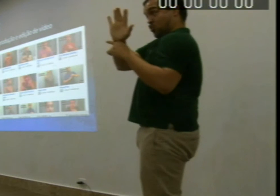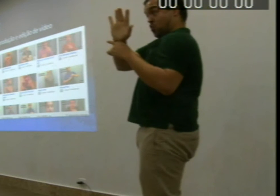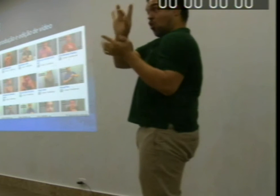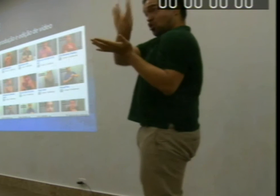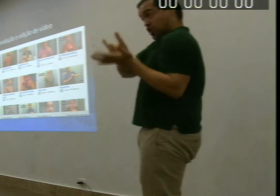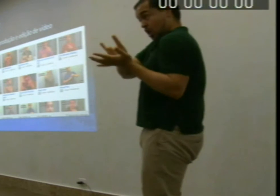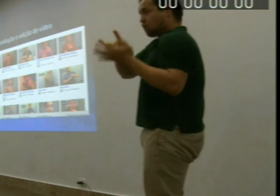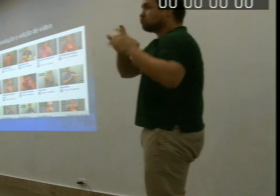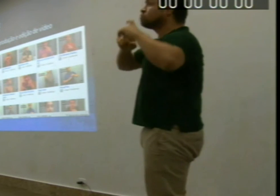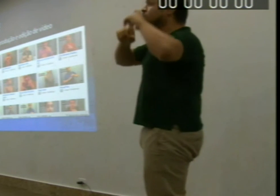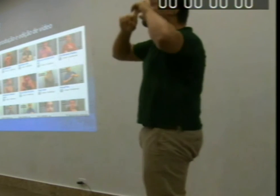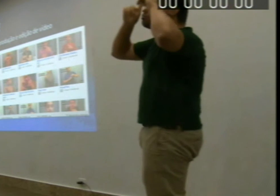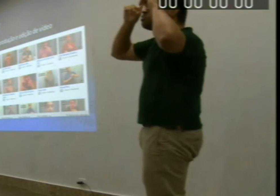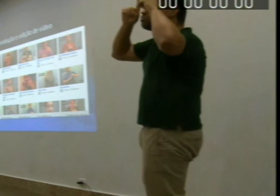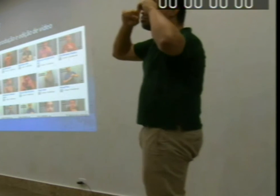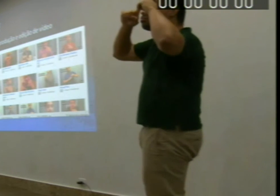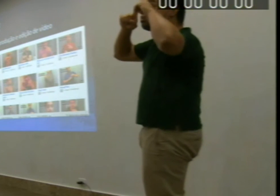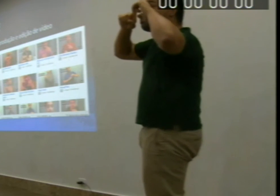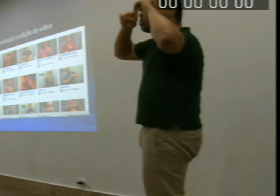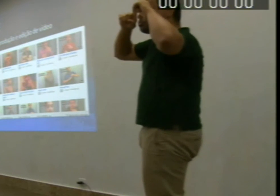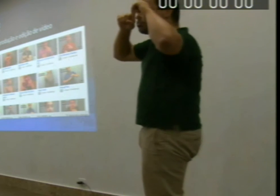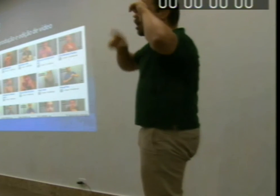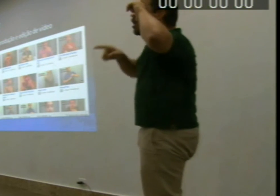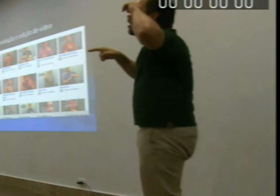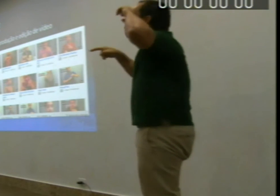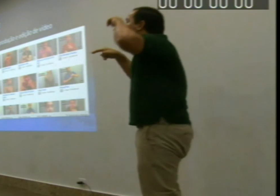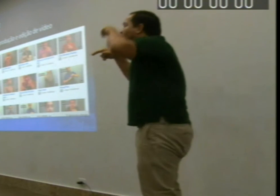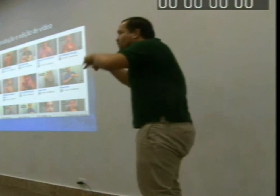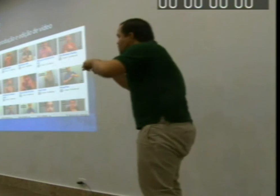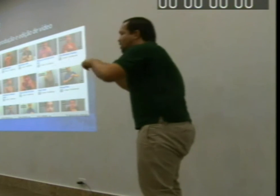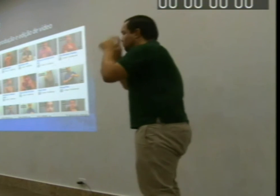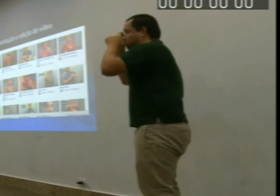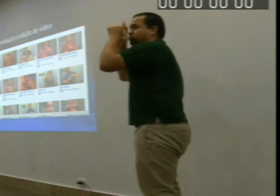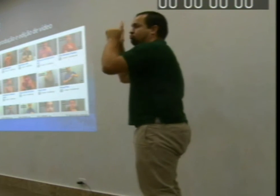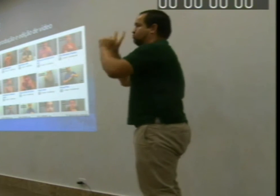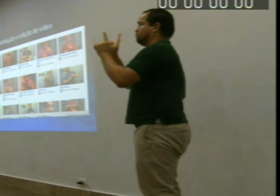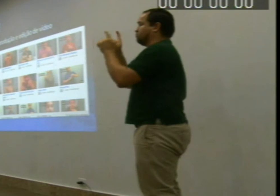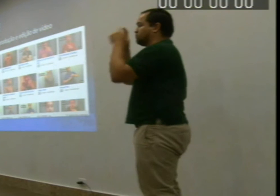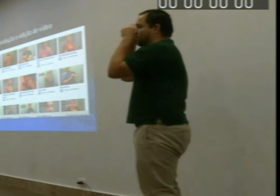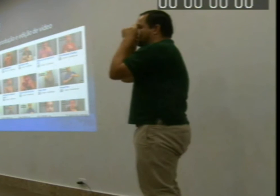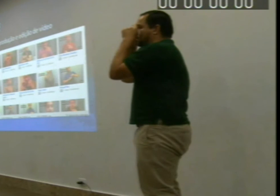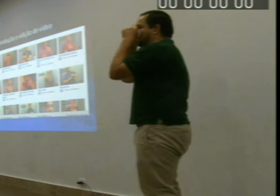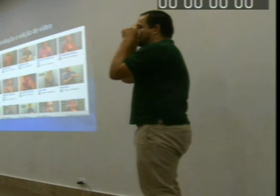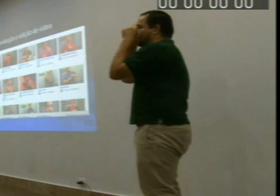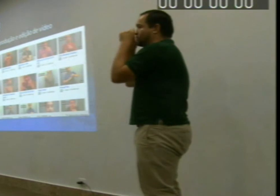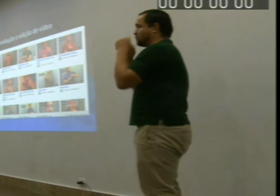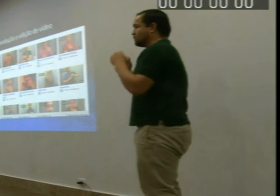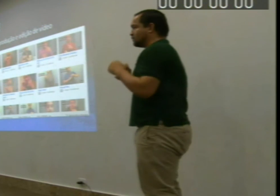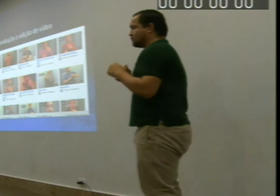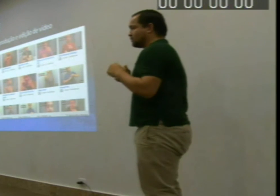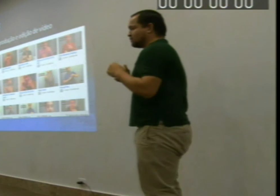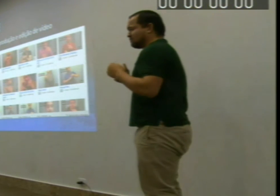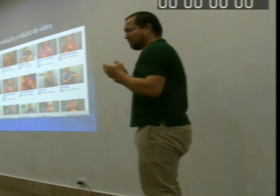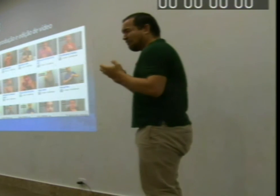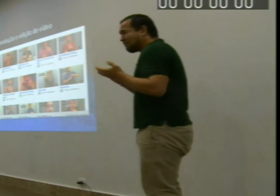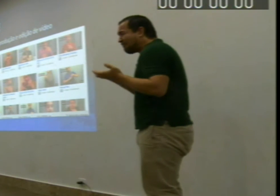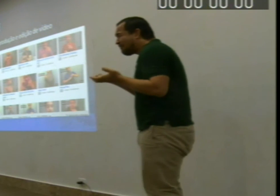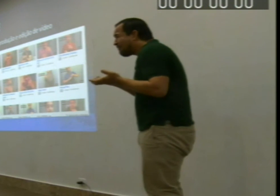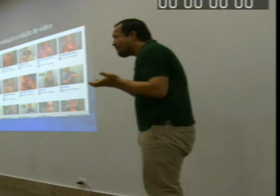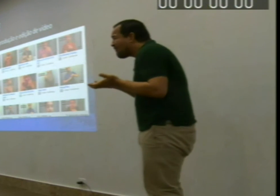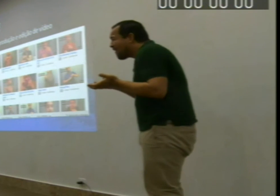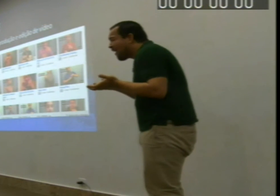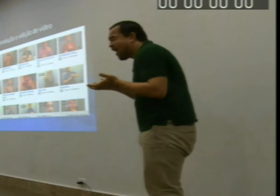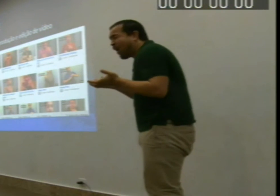mulher do vídeo ela no vídeo original ela ergueu a sobrancelha você não ergueu você não